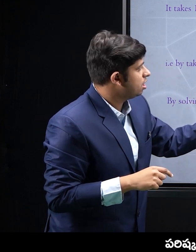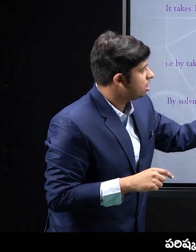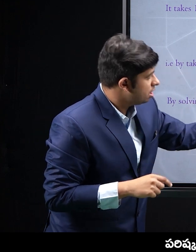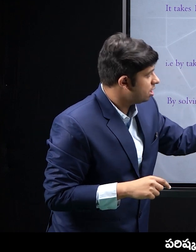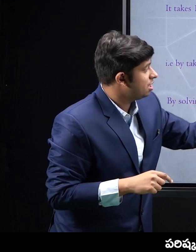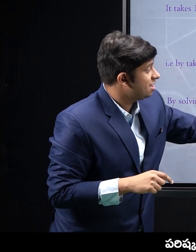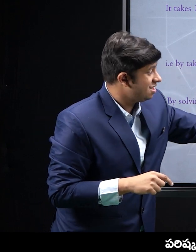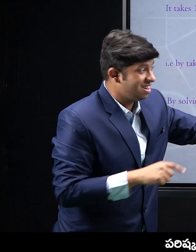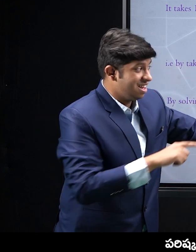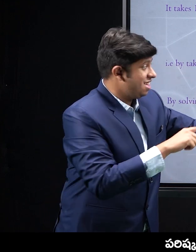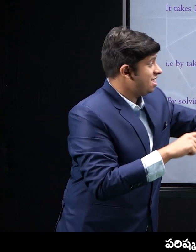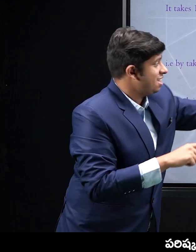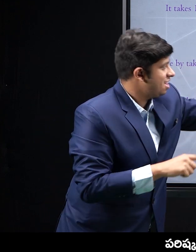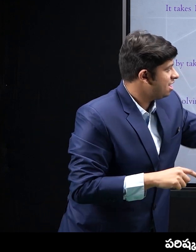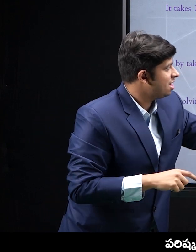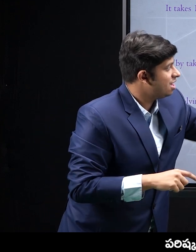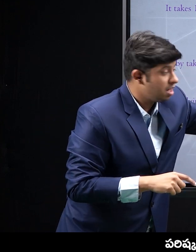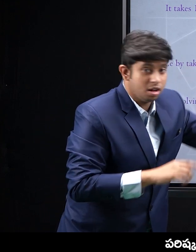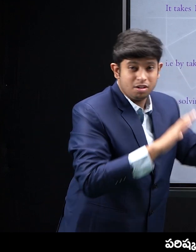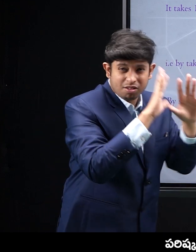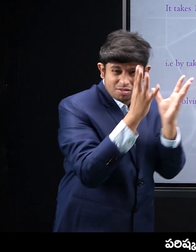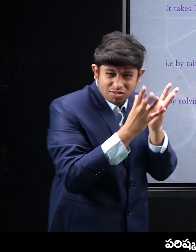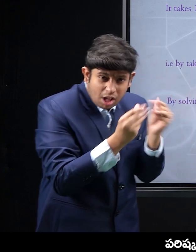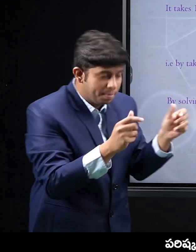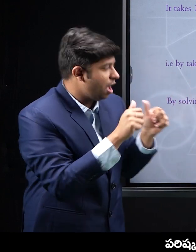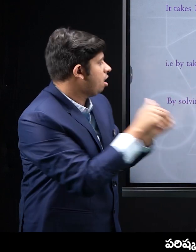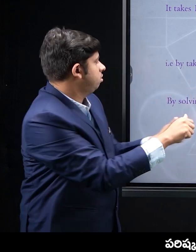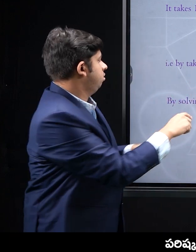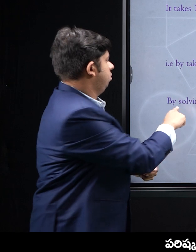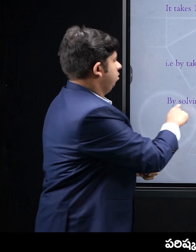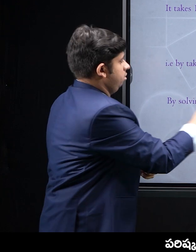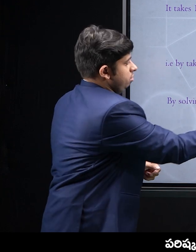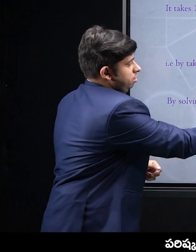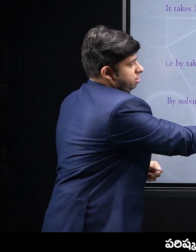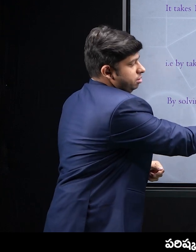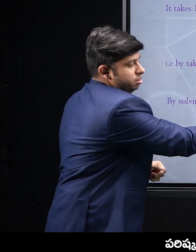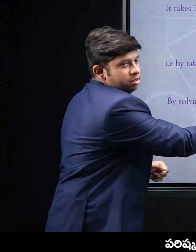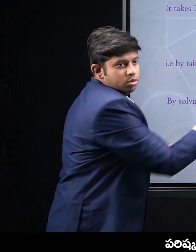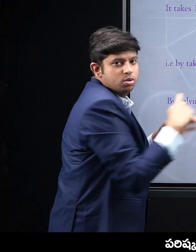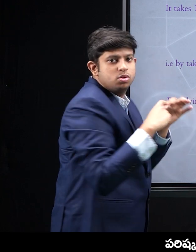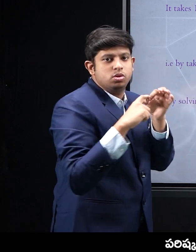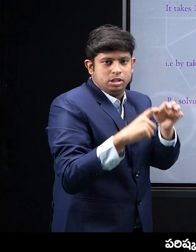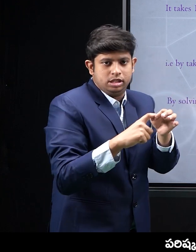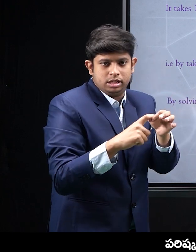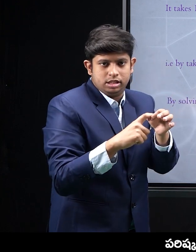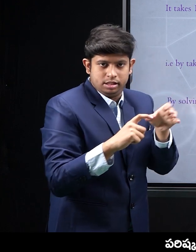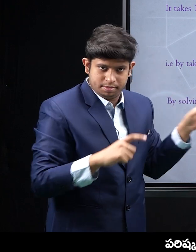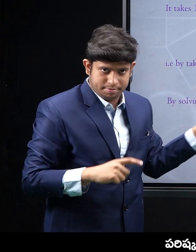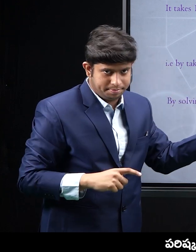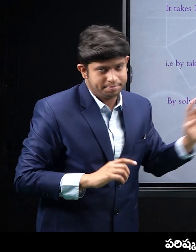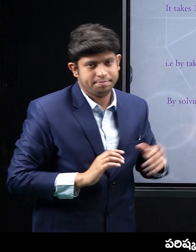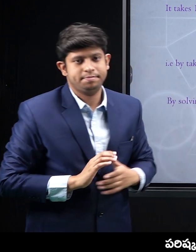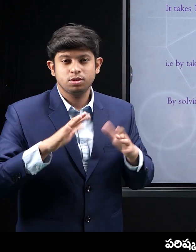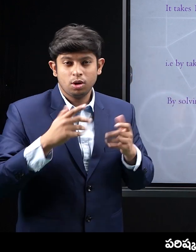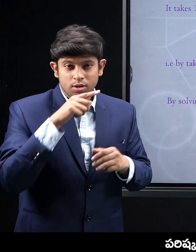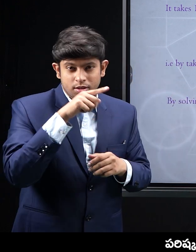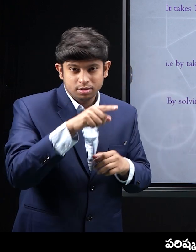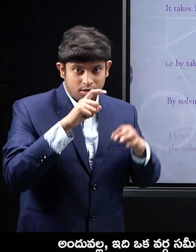ద్వారా మనకు x² ప్లస్ 48x మైనస్ 324 ఈజ్ ఈక్వల్ టు 0 వస్తుంది.